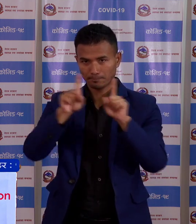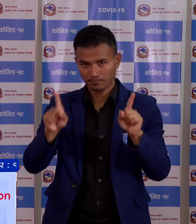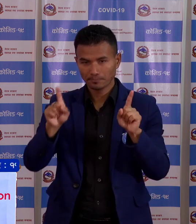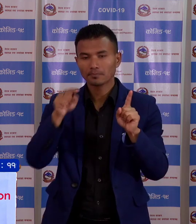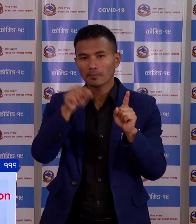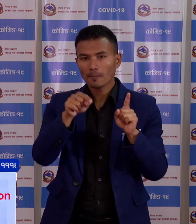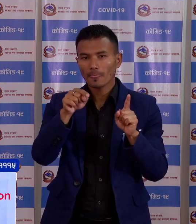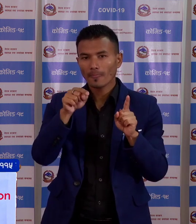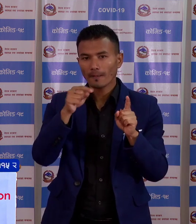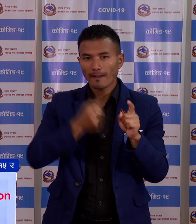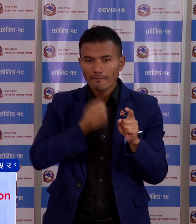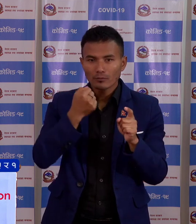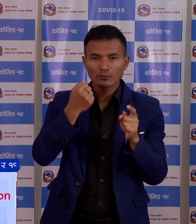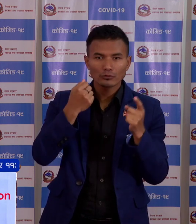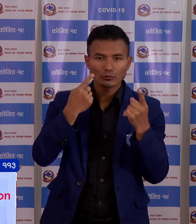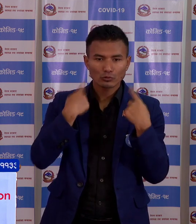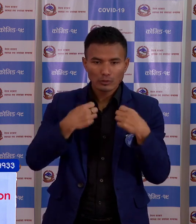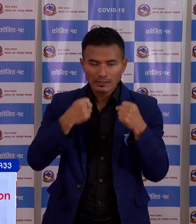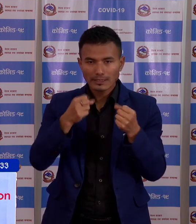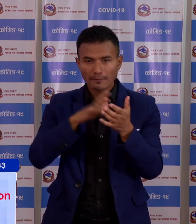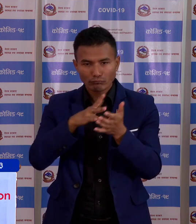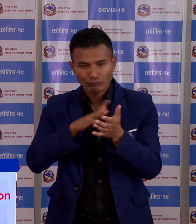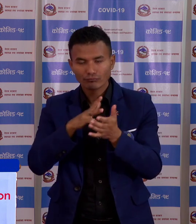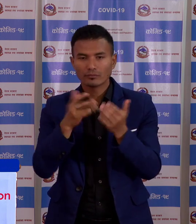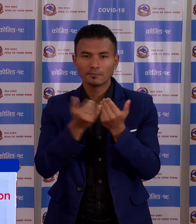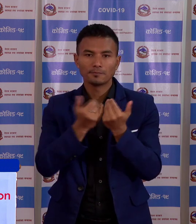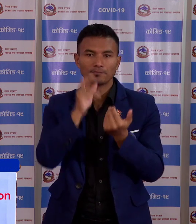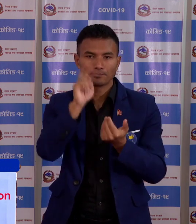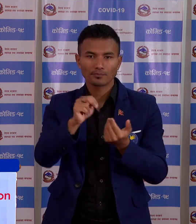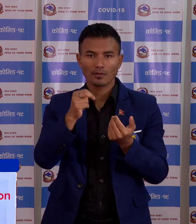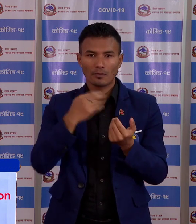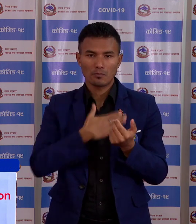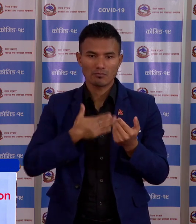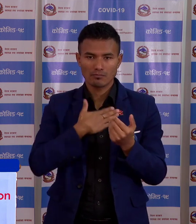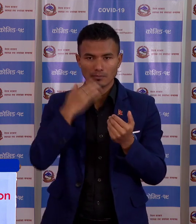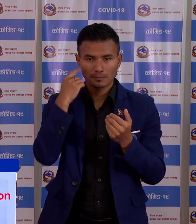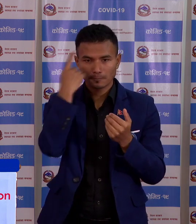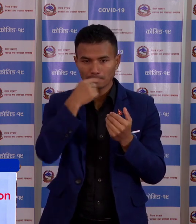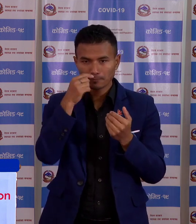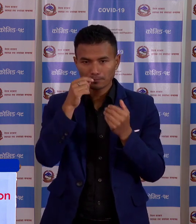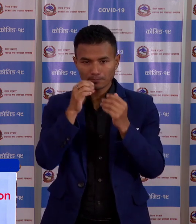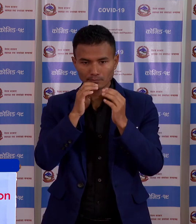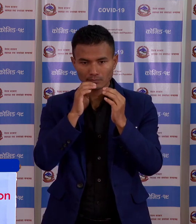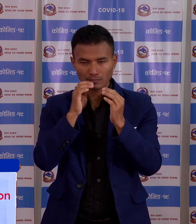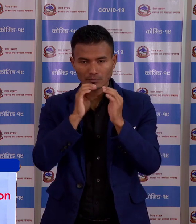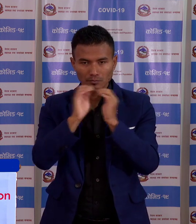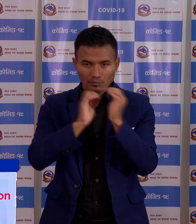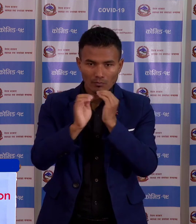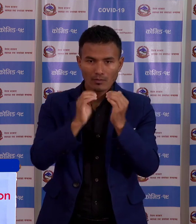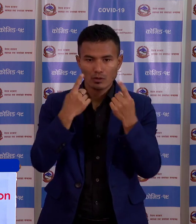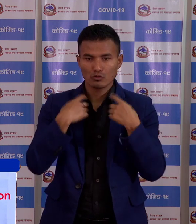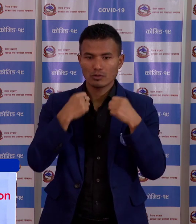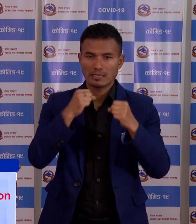आपनो फुजिकल हेल्थ ब्यायम हरू गरने मनोपरामर्श संबंदी र अन्य स्वास्थे संबंदी